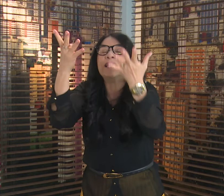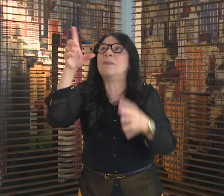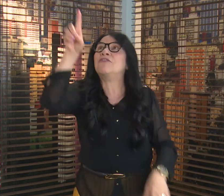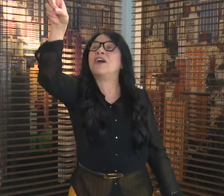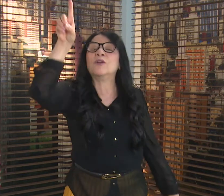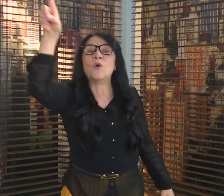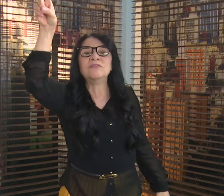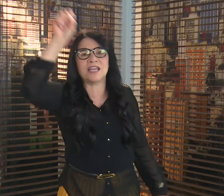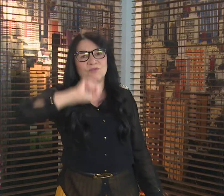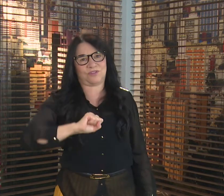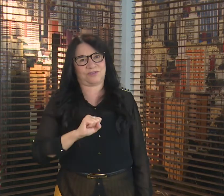desabafar com Deus.